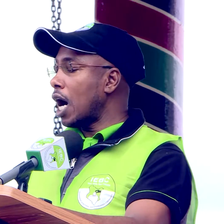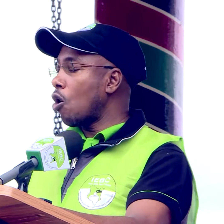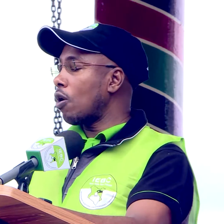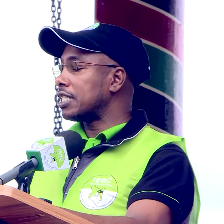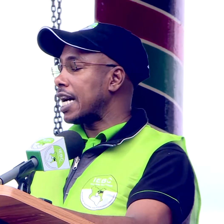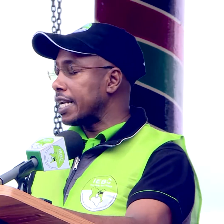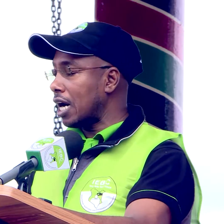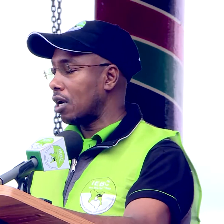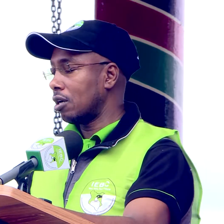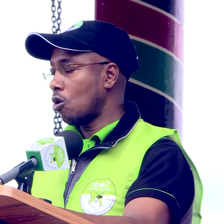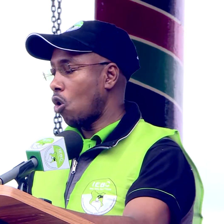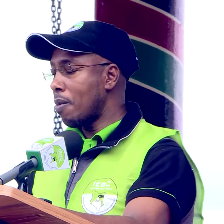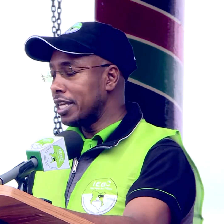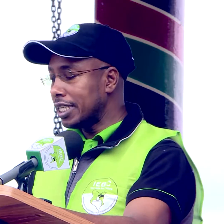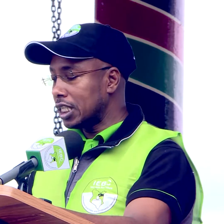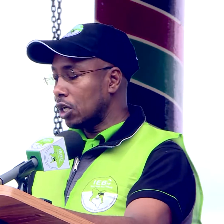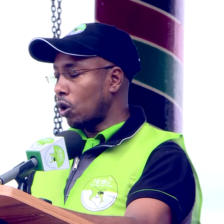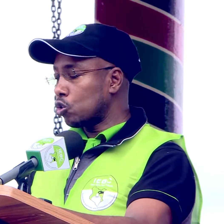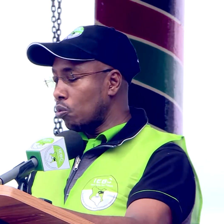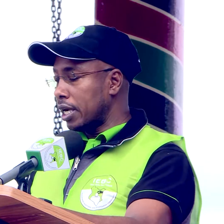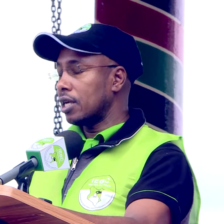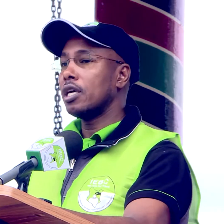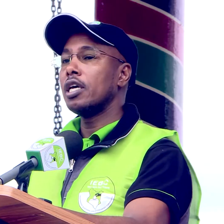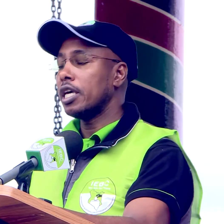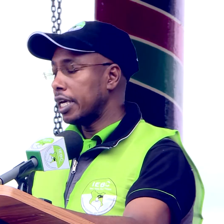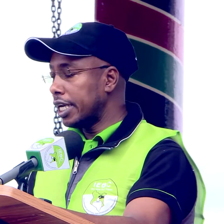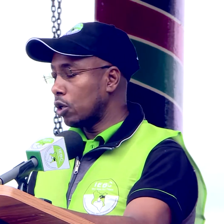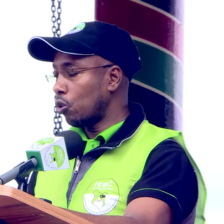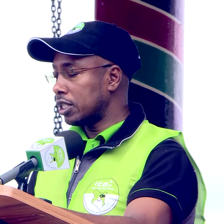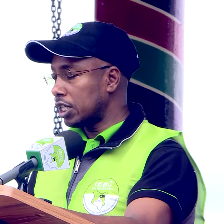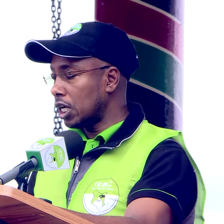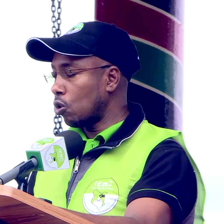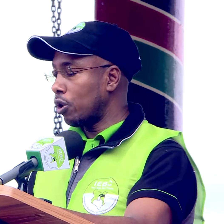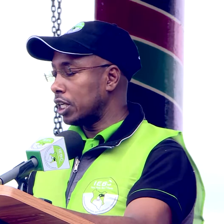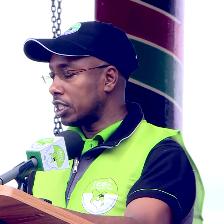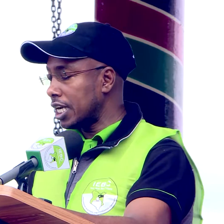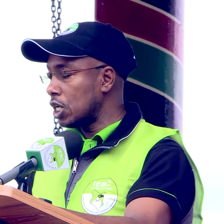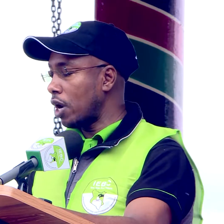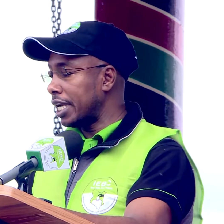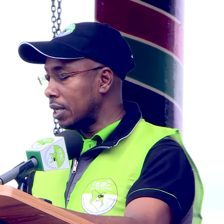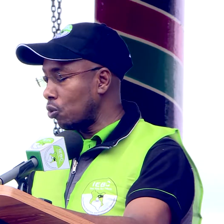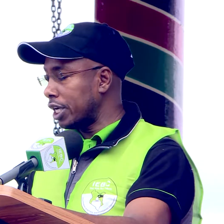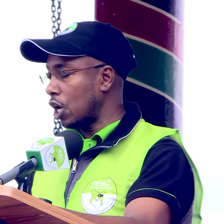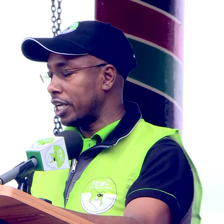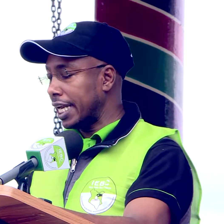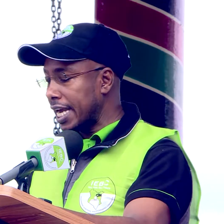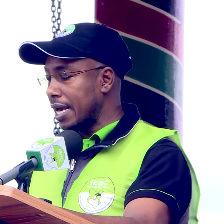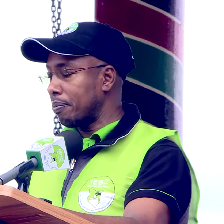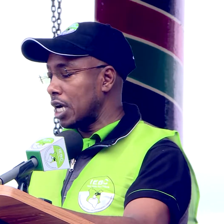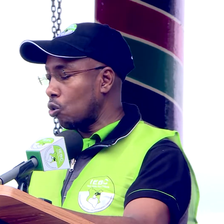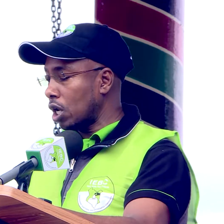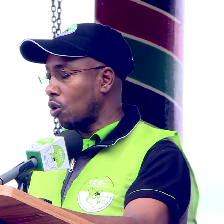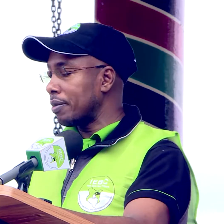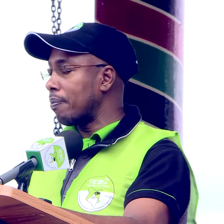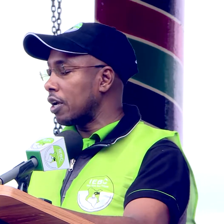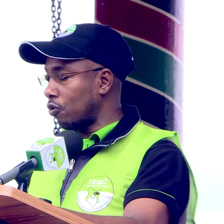kuzingatia mgao wa ziada wa bajeti kwa tume ili kuwezesha uendeshaji wa elimu inayoendelea ya